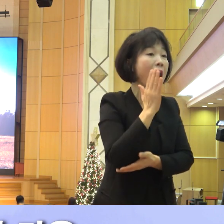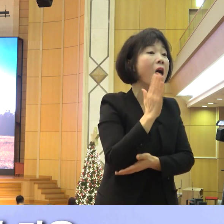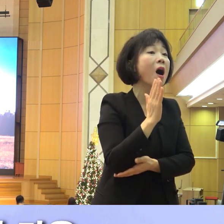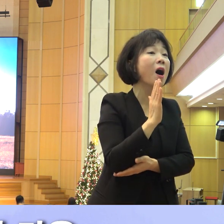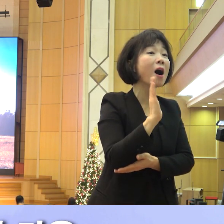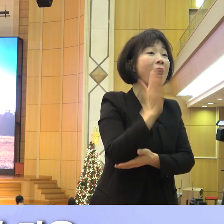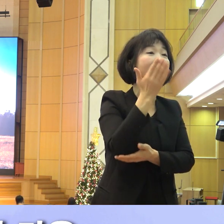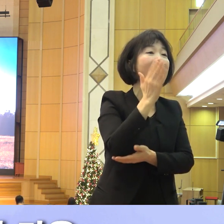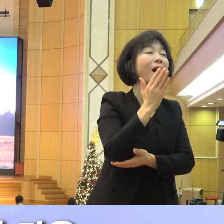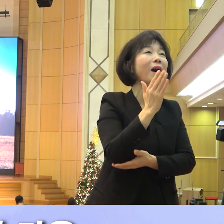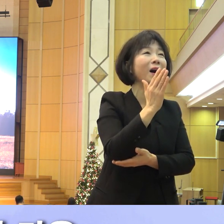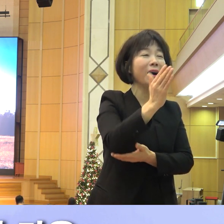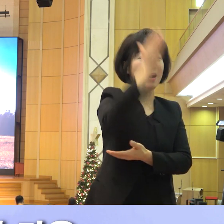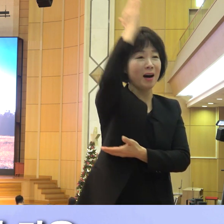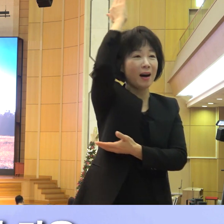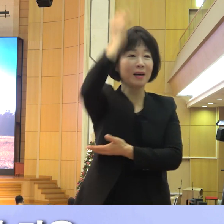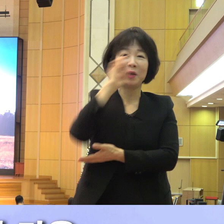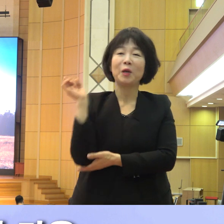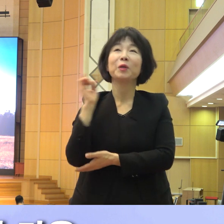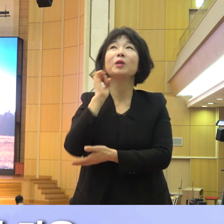영광